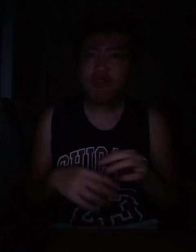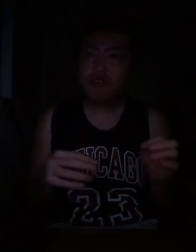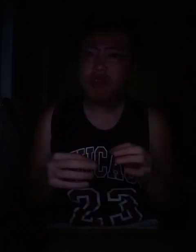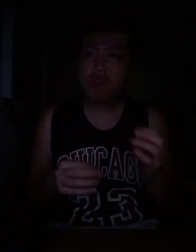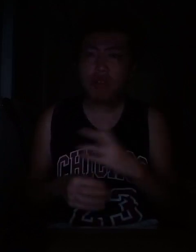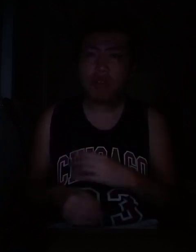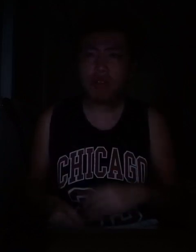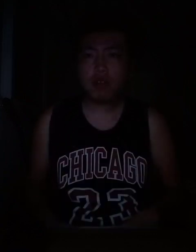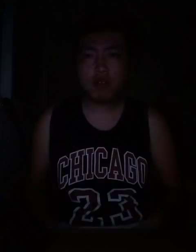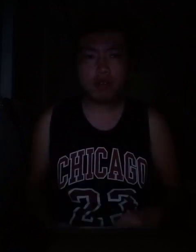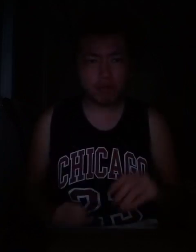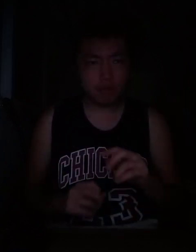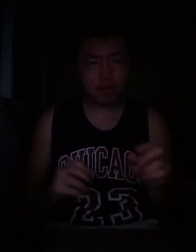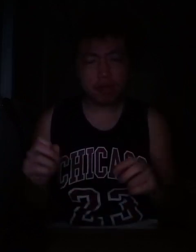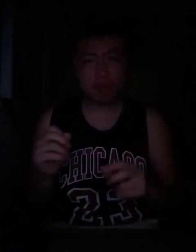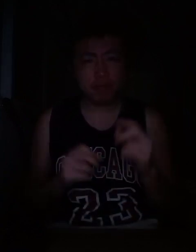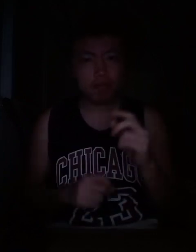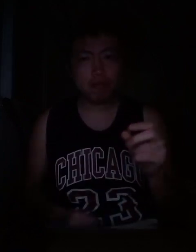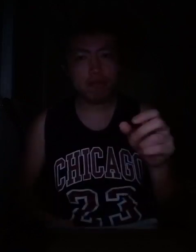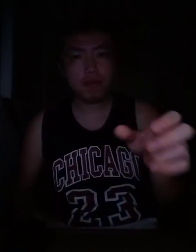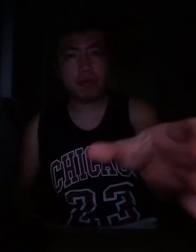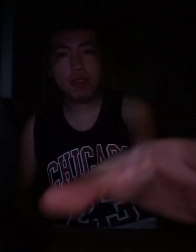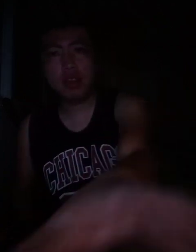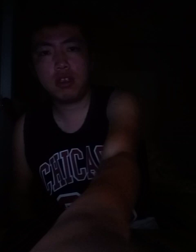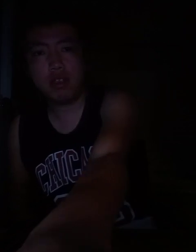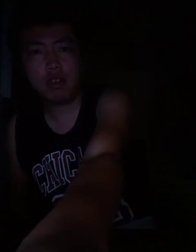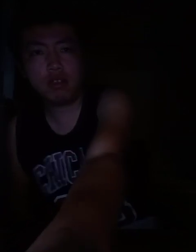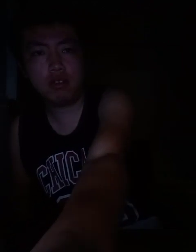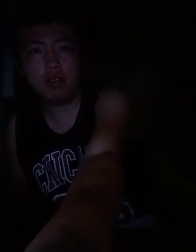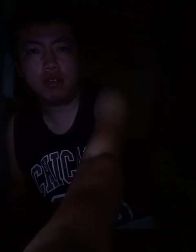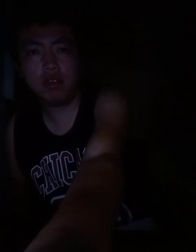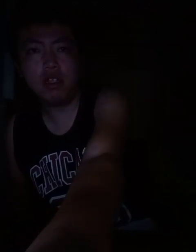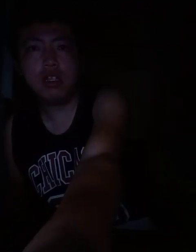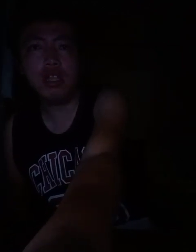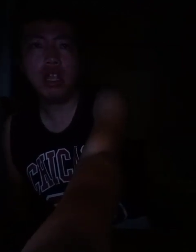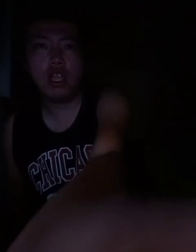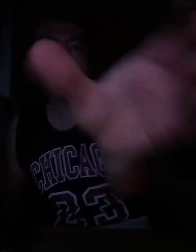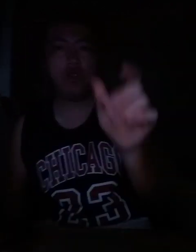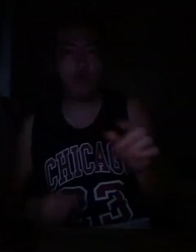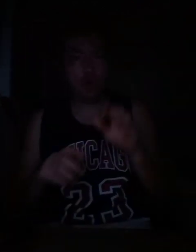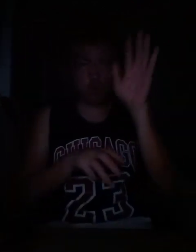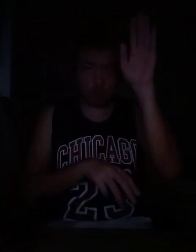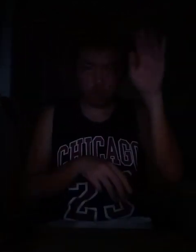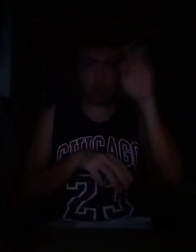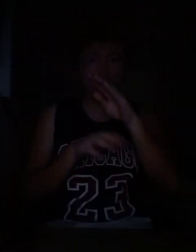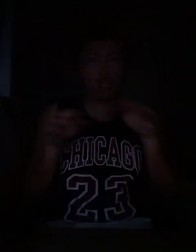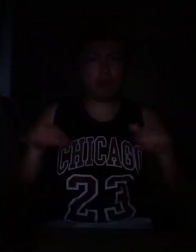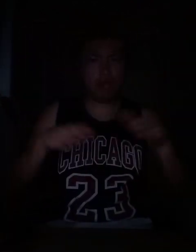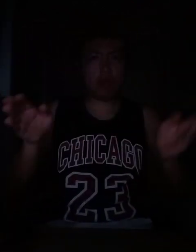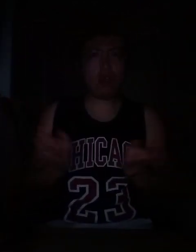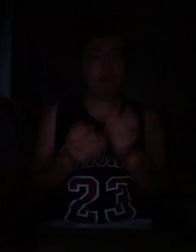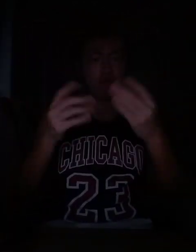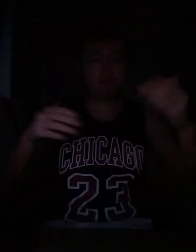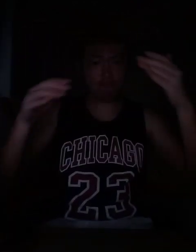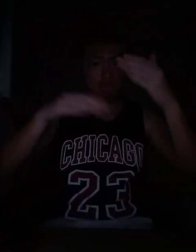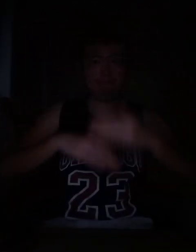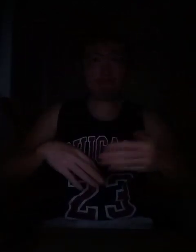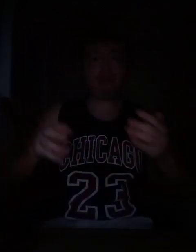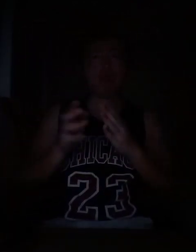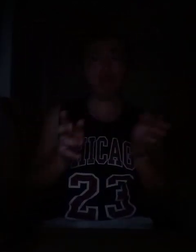쌓아놓고 심한 경우는 유리창까지 다 깨지거든요. 해수욕장에 떠있던 오리배와 해안가 부표들을 치우는 작업도